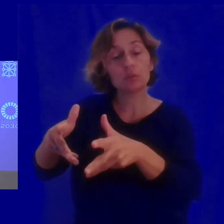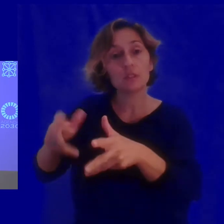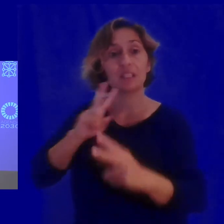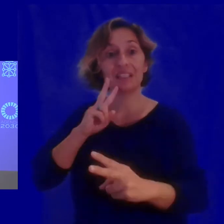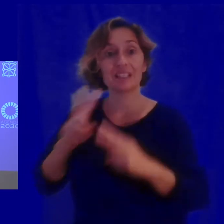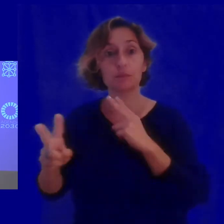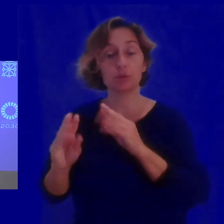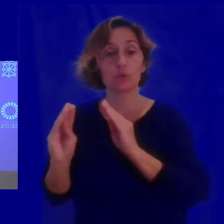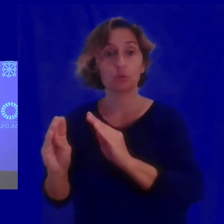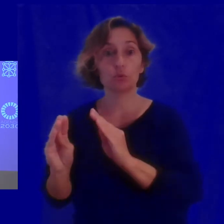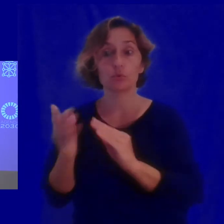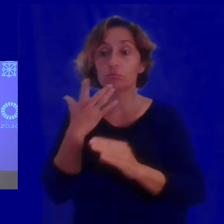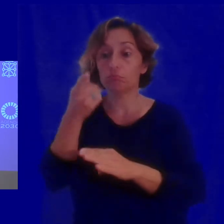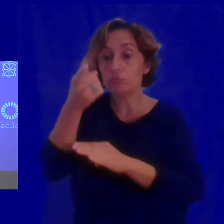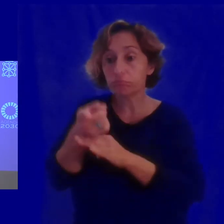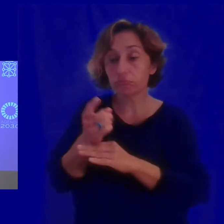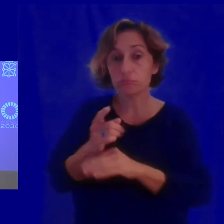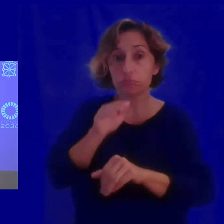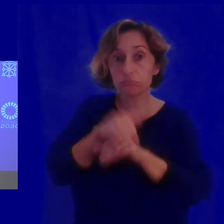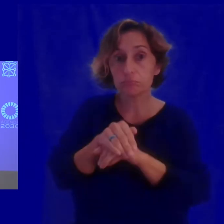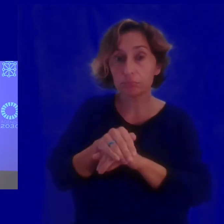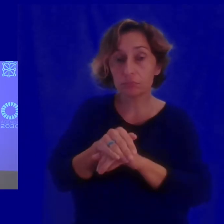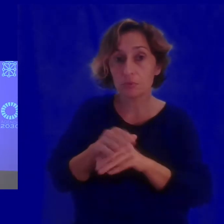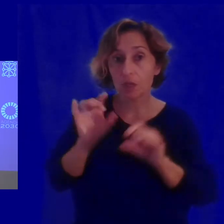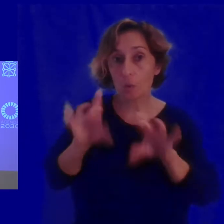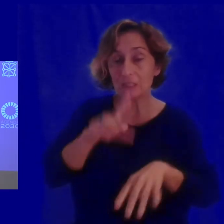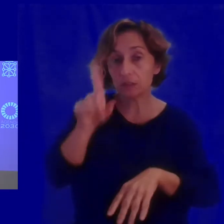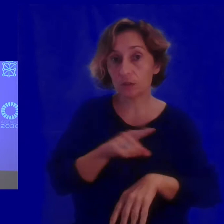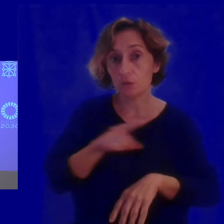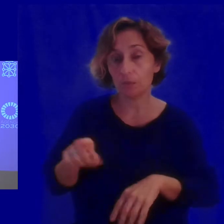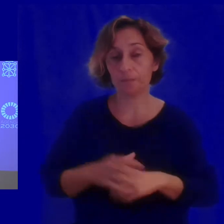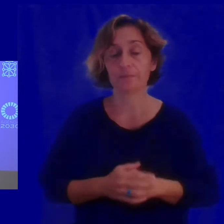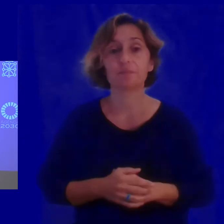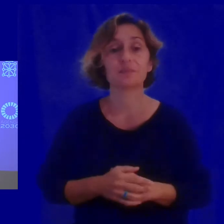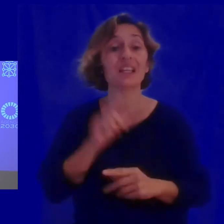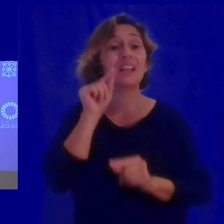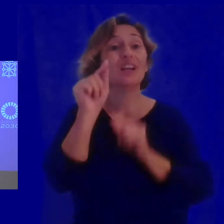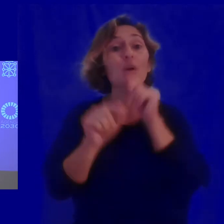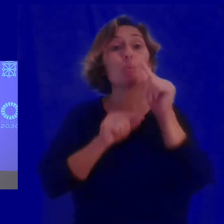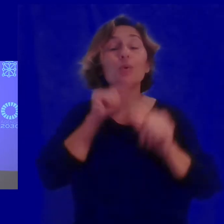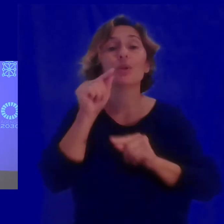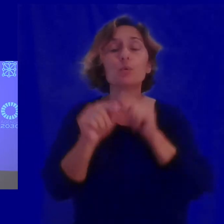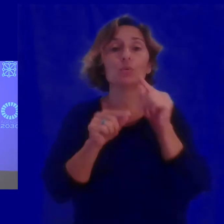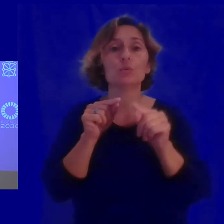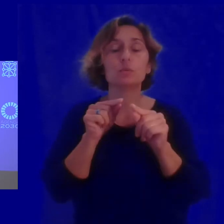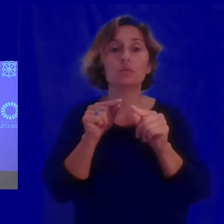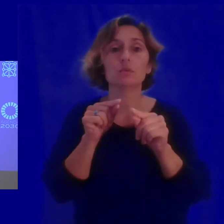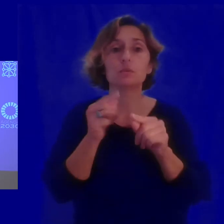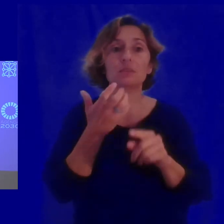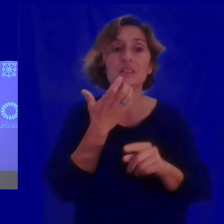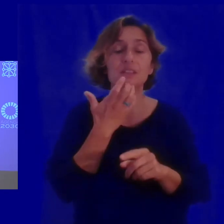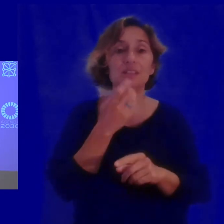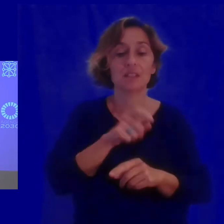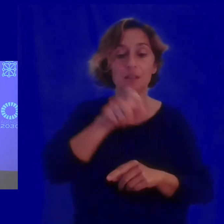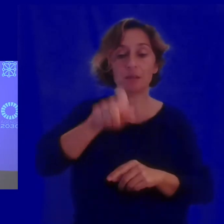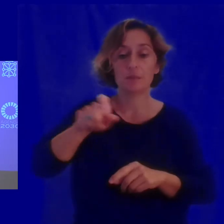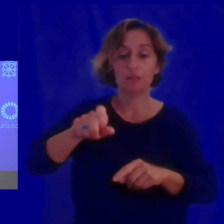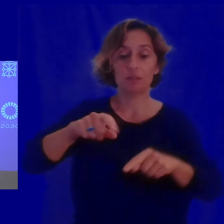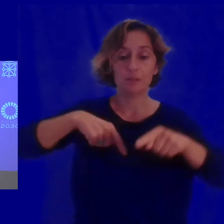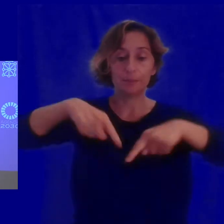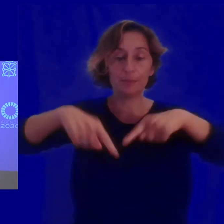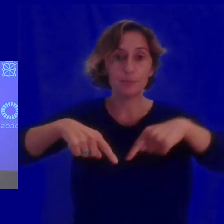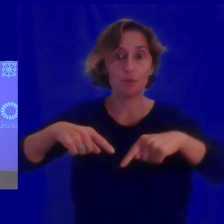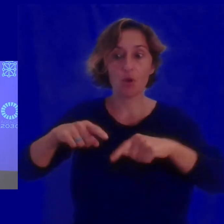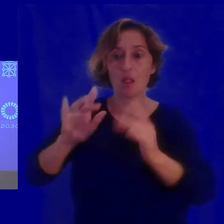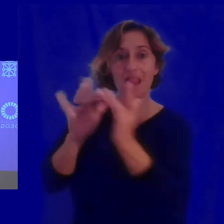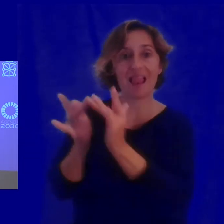iguales sin este marco de obligatoriedad. Está visto que este virus se expande siempre que hay movimiento e